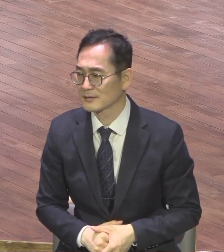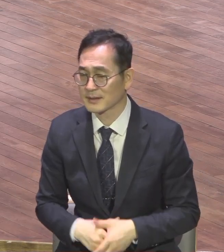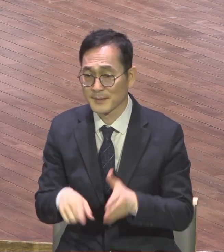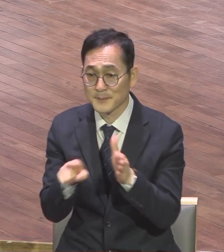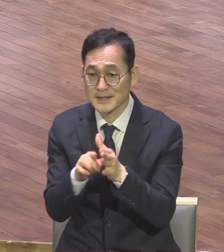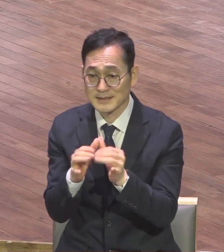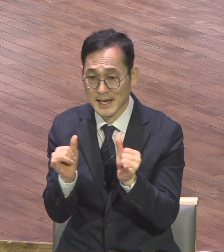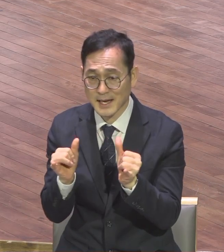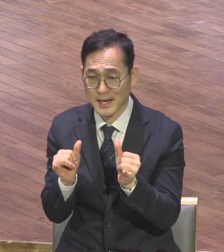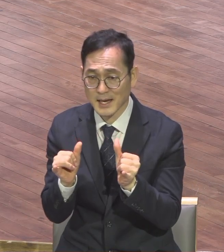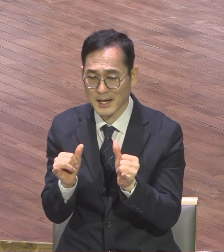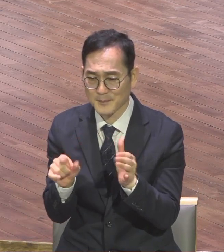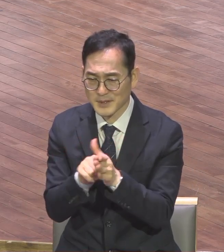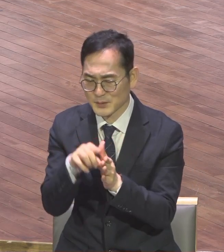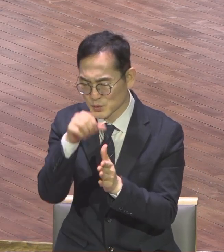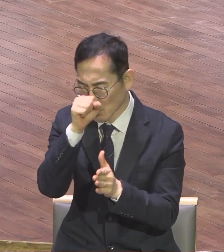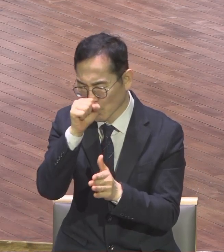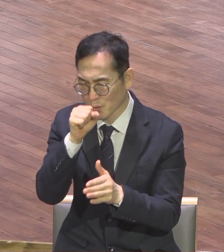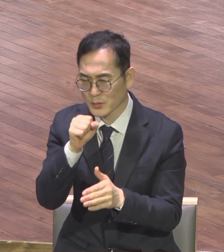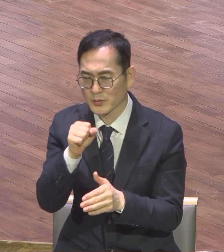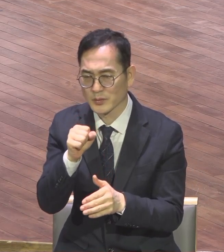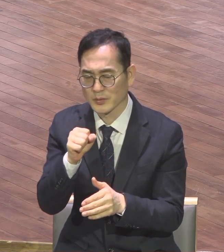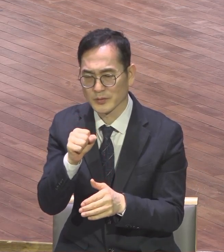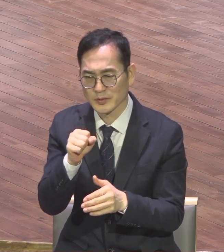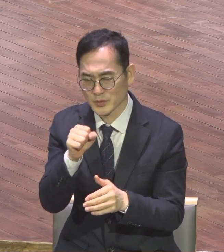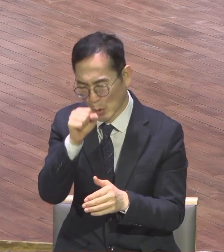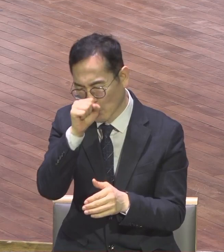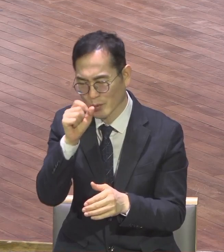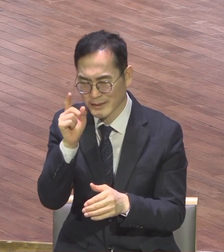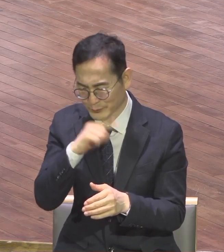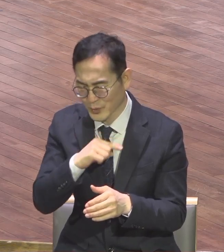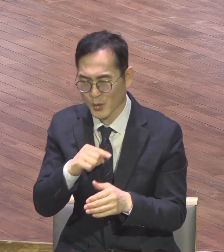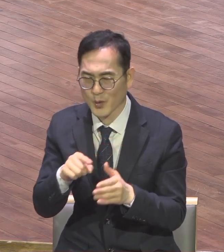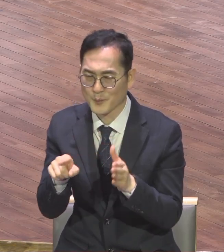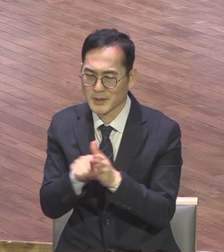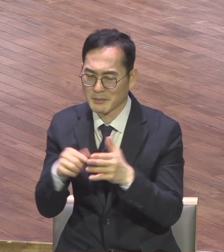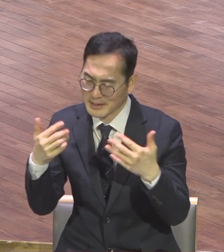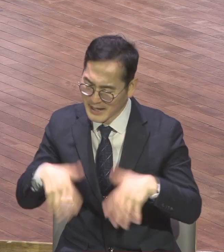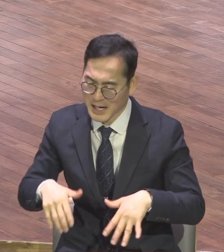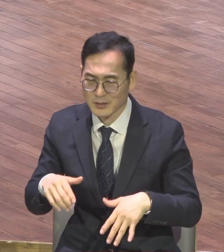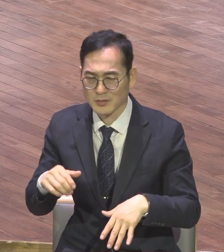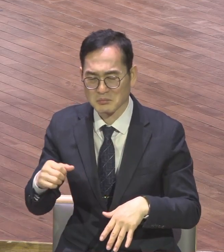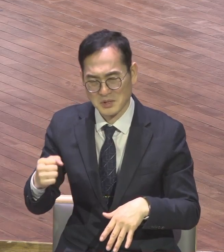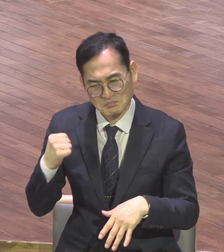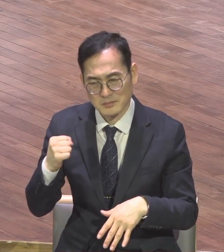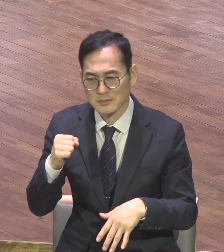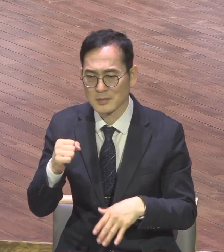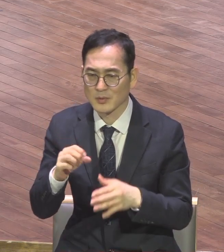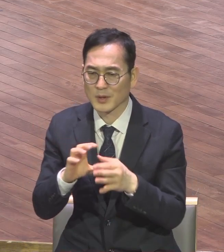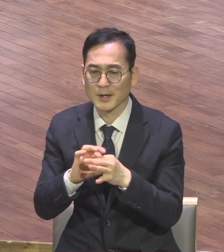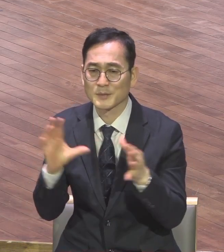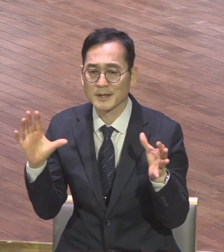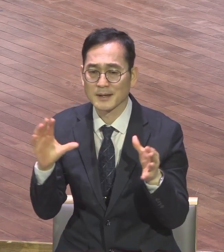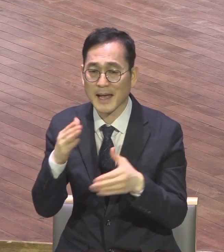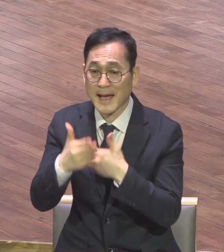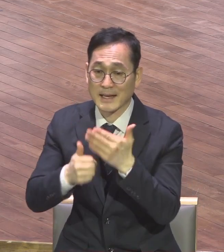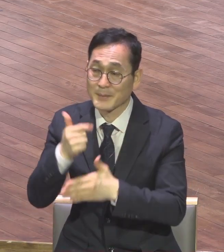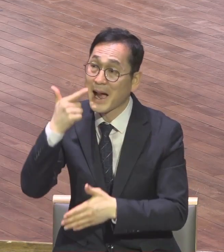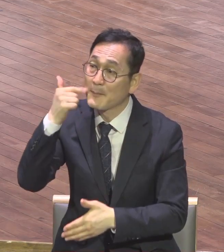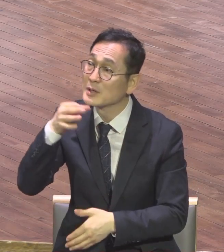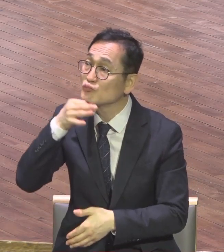자에게 믿음이 좋든 안 좋든 성경을 읽었든 안 읽었든 기도를 하든 안 하든 하나님을 아버지라고